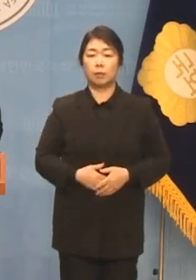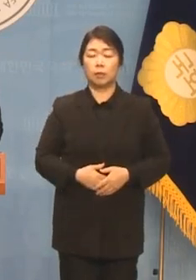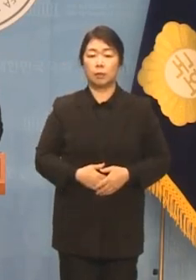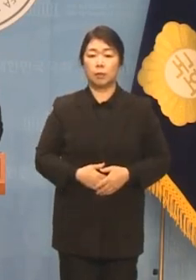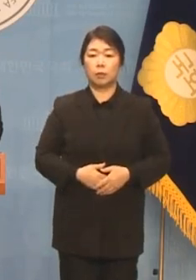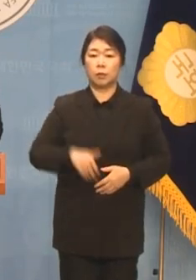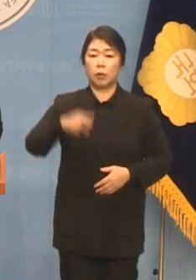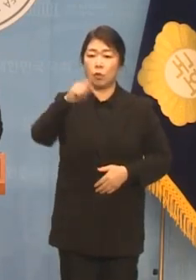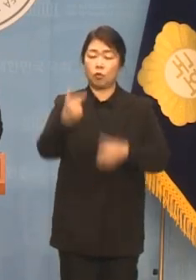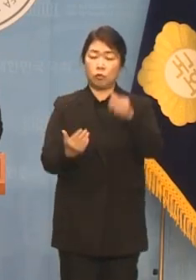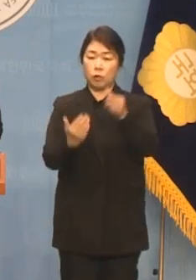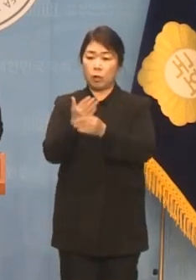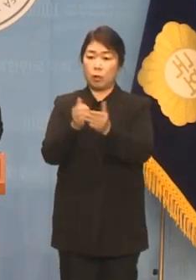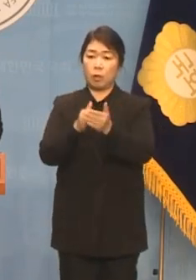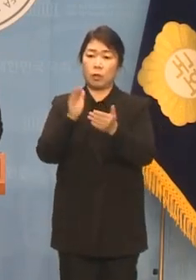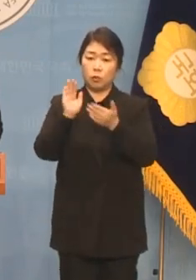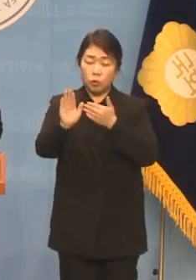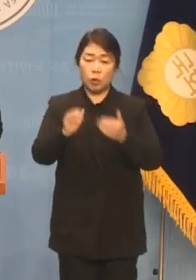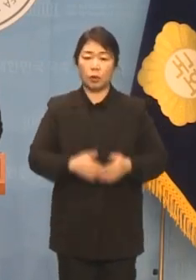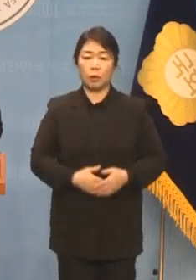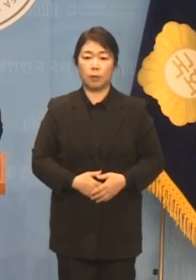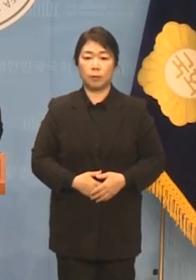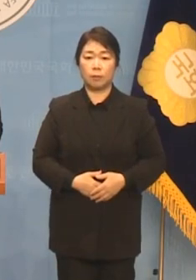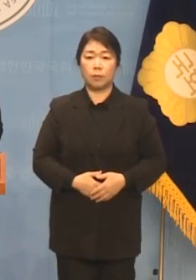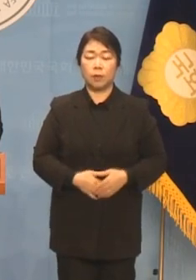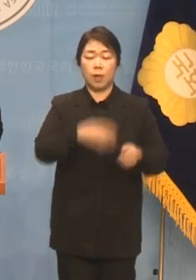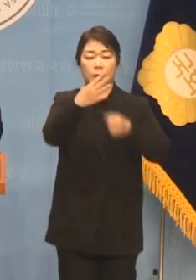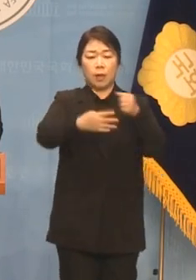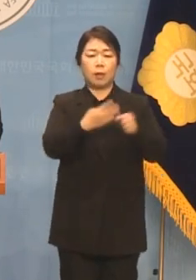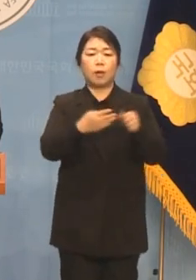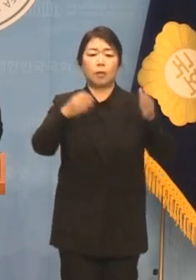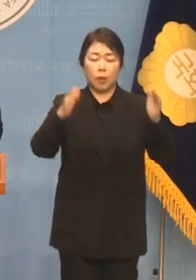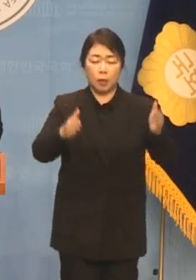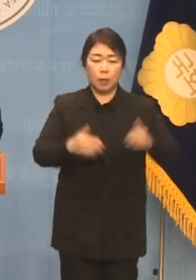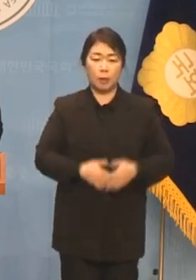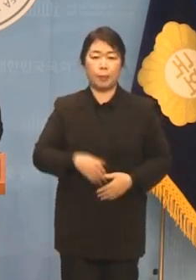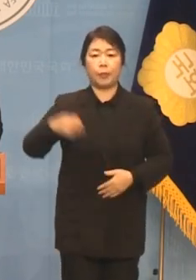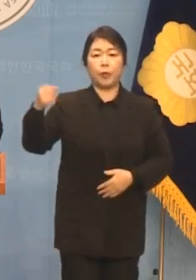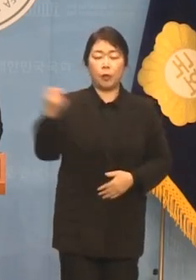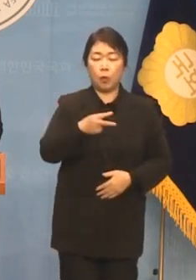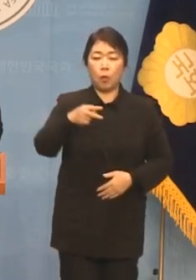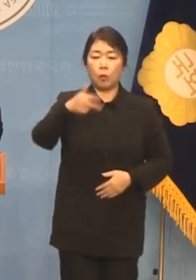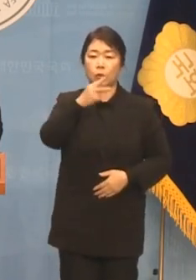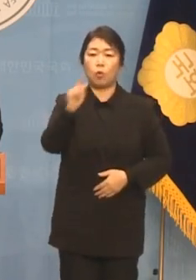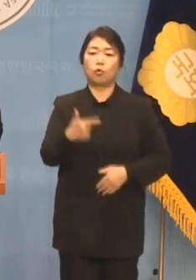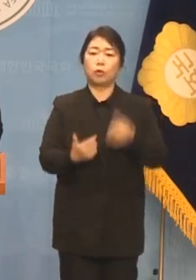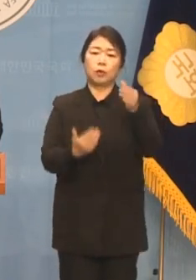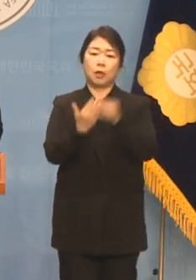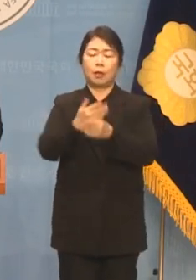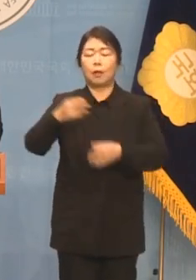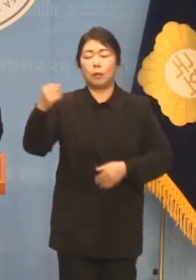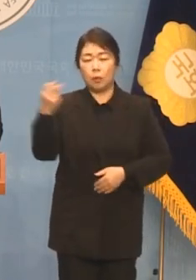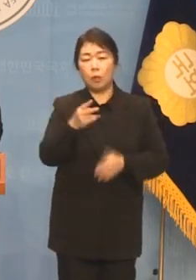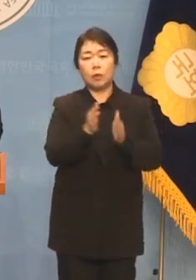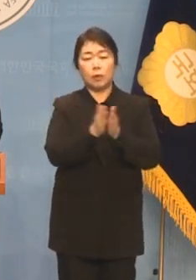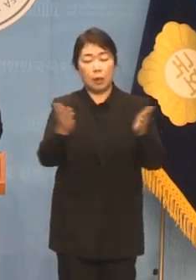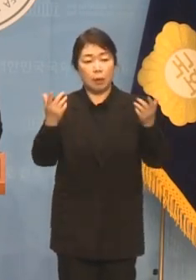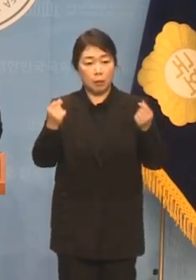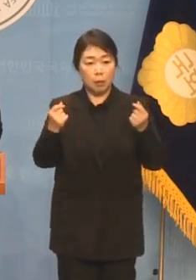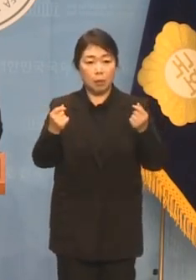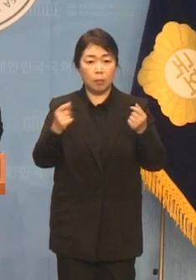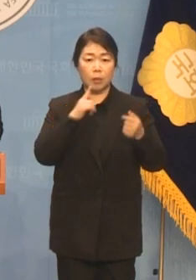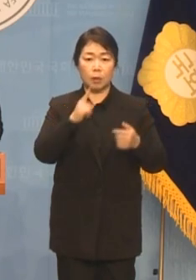사태 이후 조국 사태 이후 4년만에 어인 조국 사태가 시작되는 것이냐고